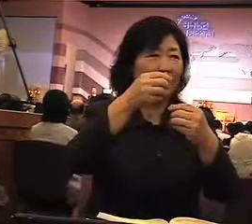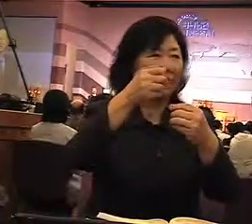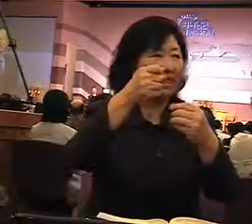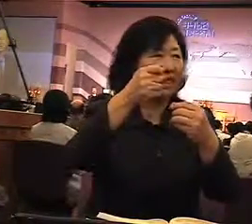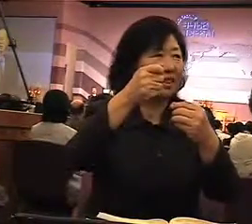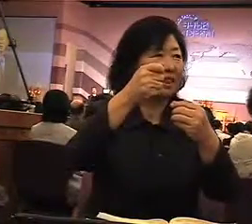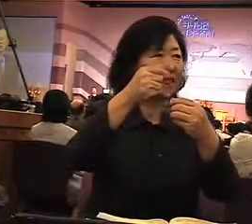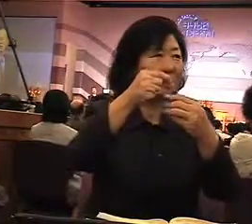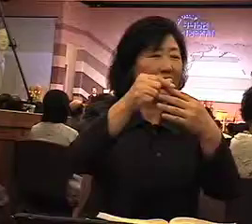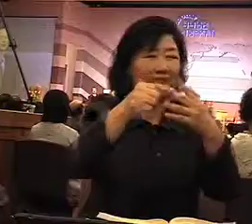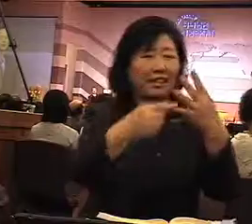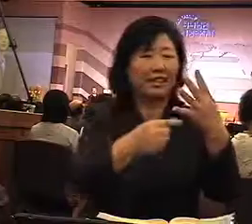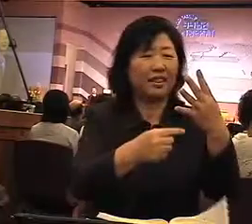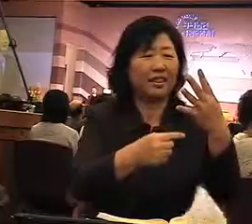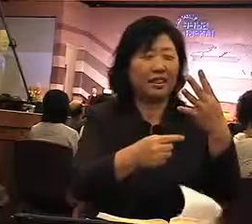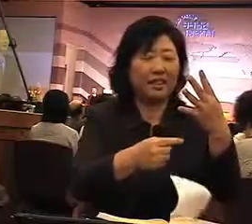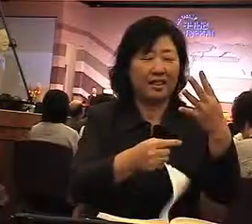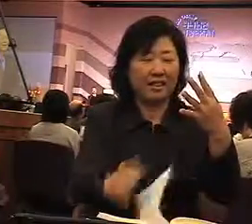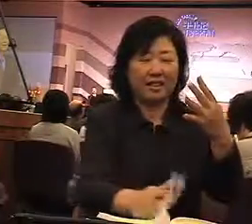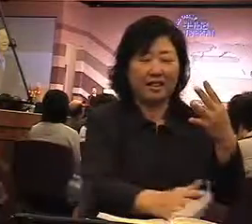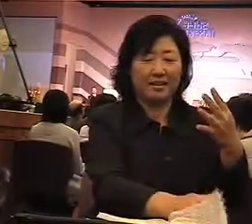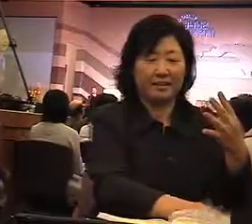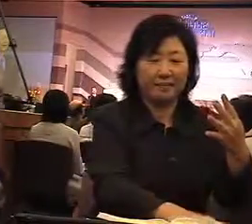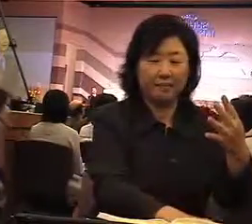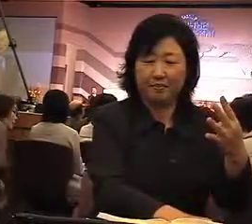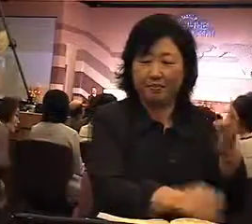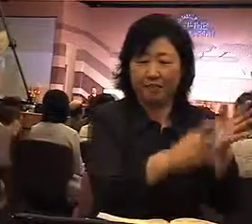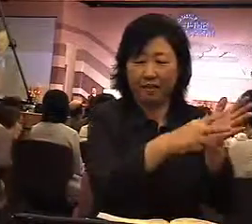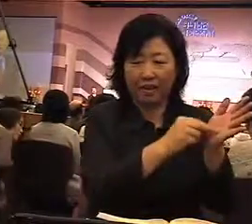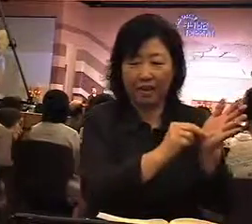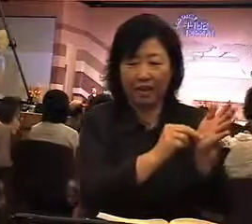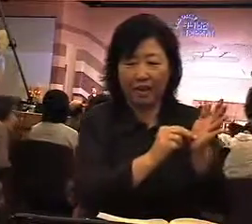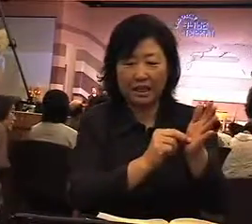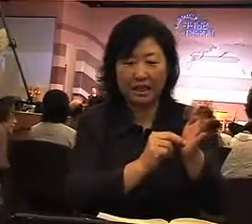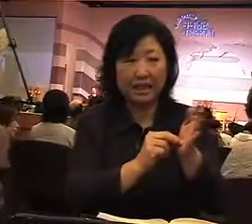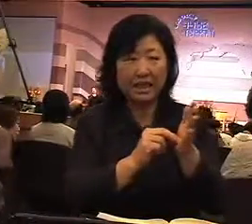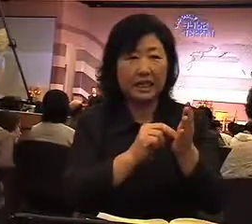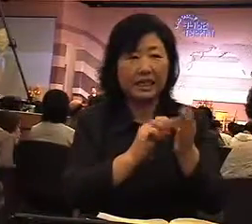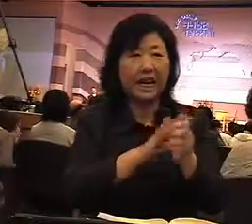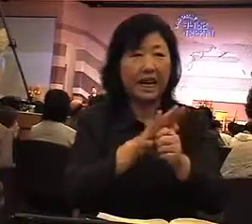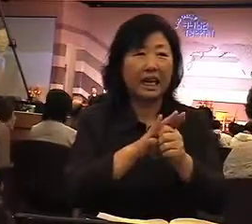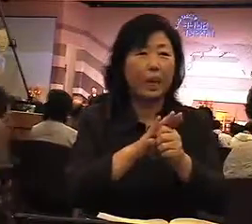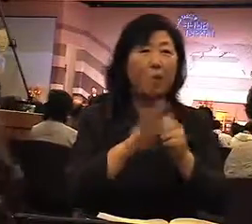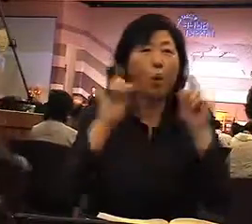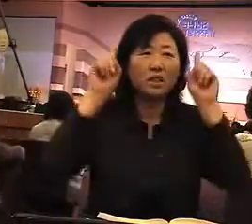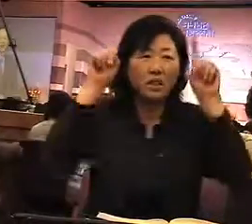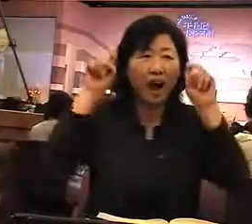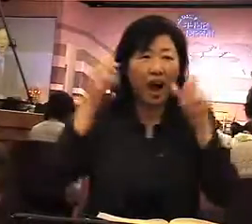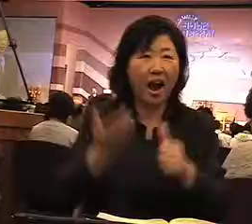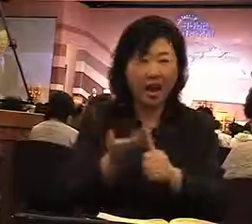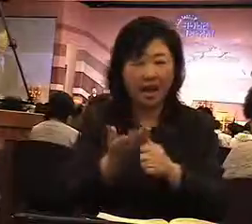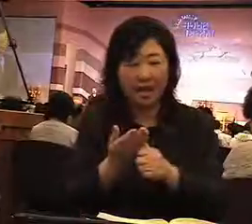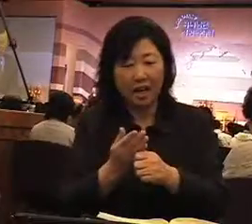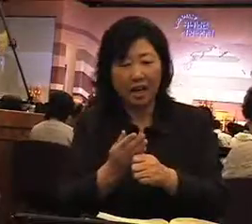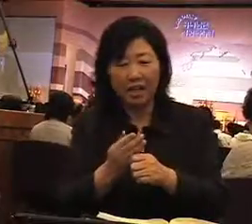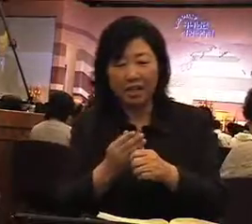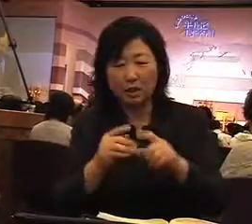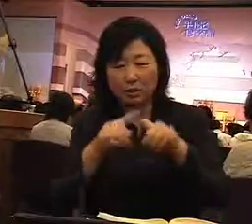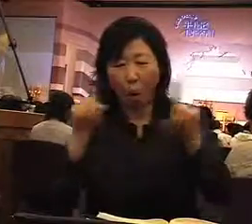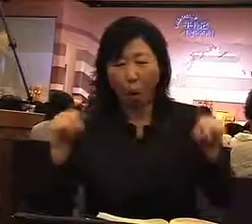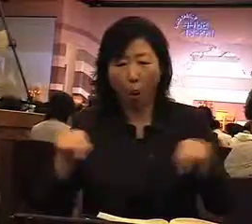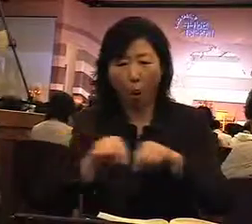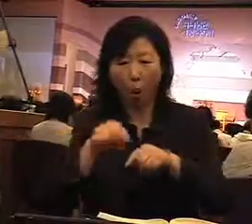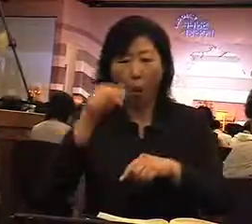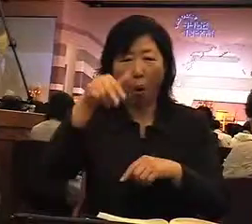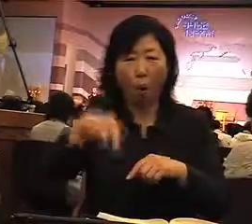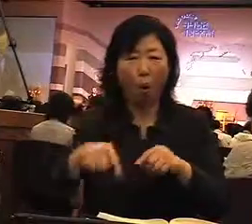사랑의 목장 주보 뒷면에 썼습니다. 여러분들이 시간 되실 때 보시고 준비하는 마음으로 내용에 따라 우리 거룩한